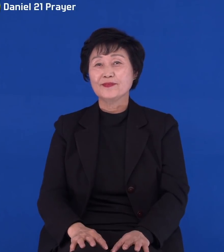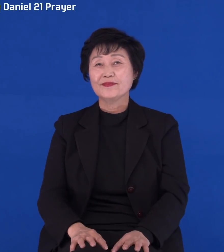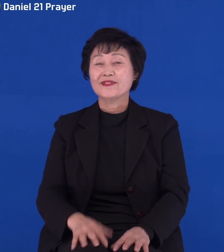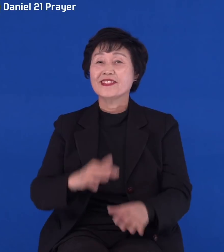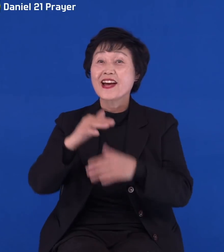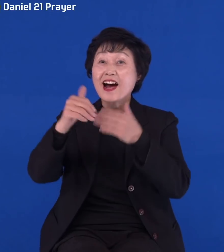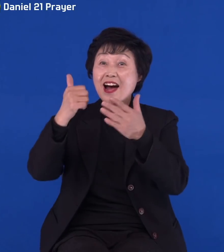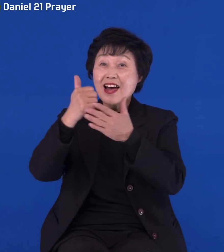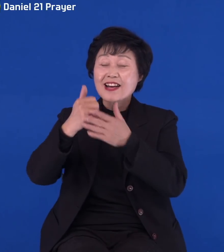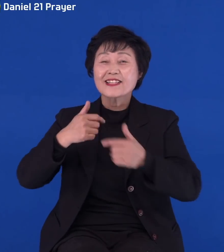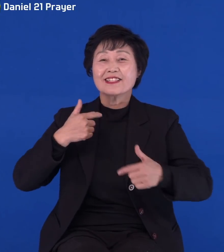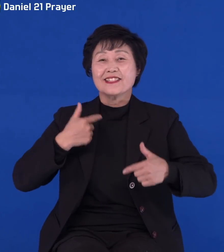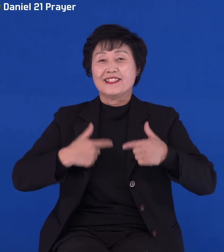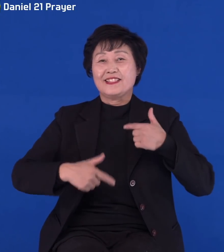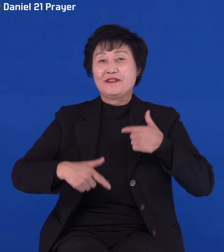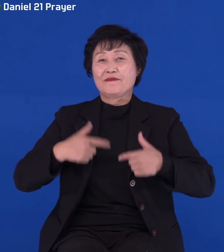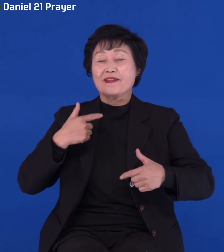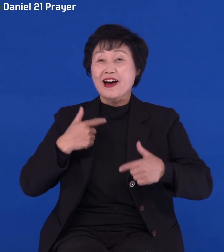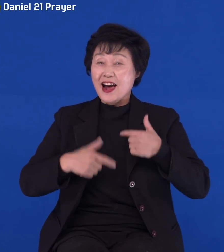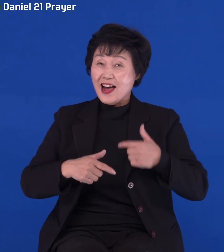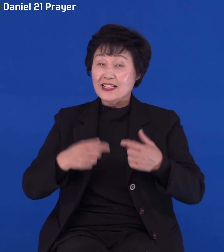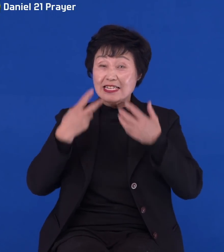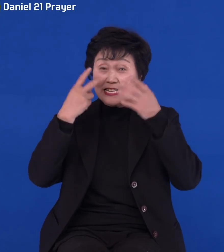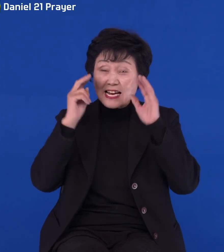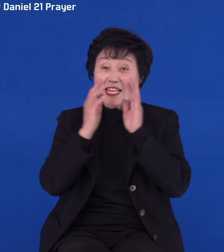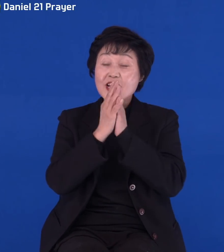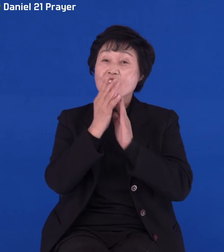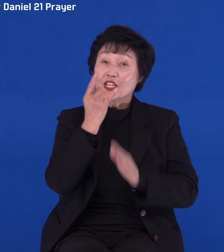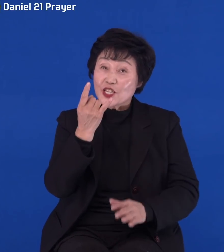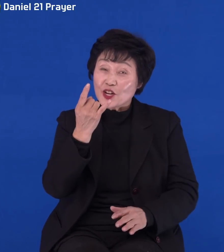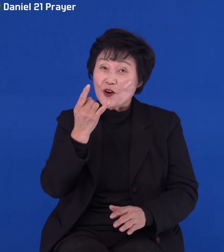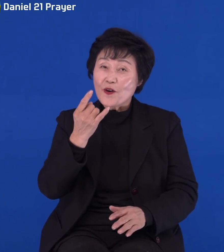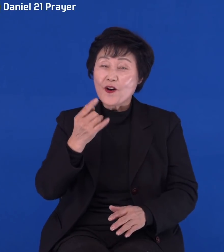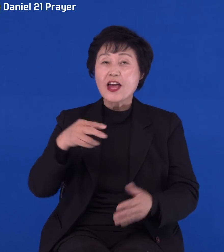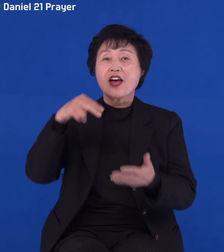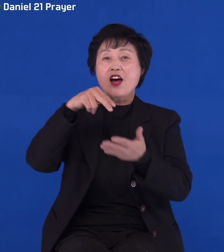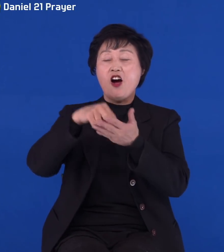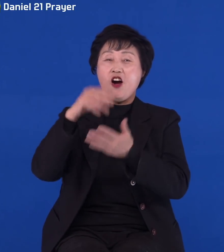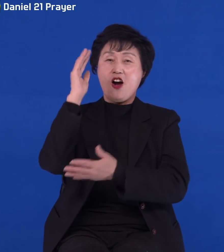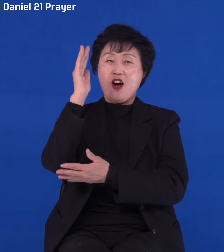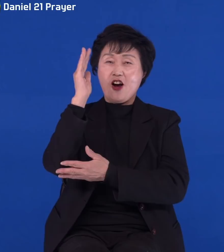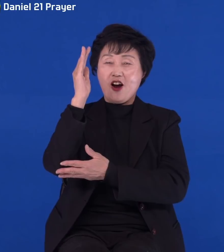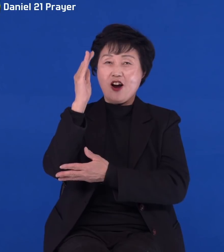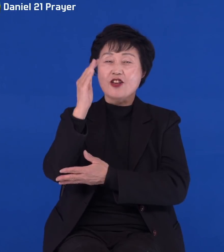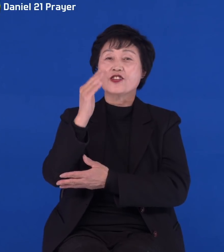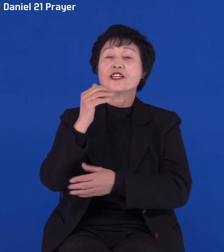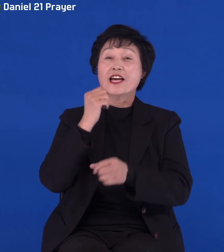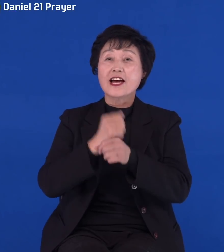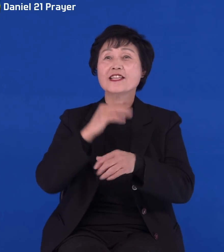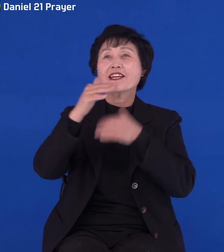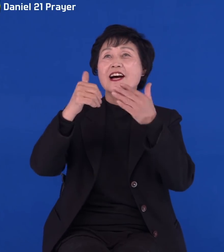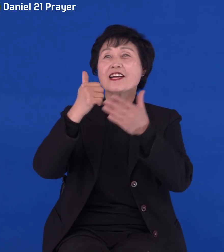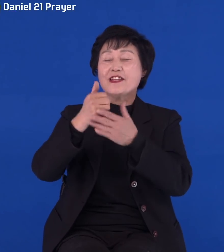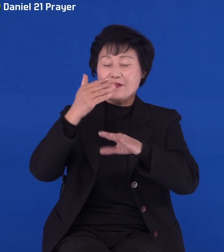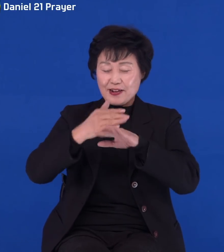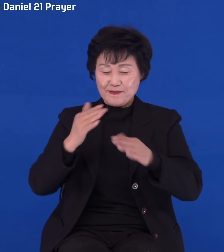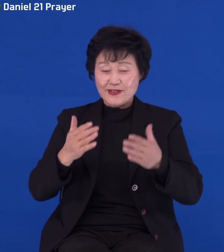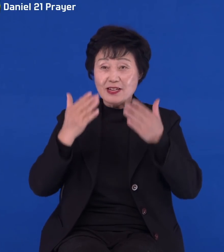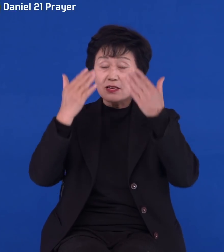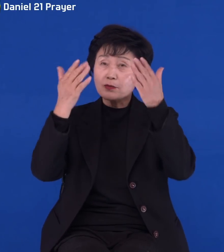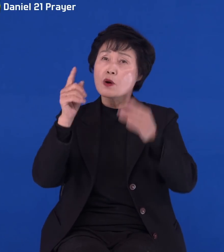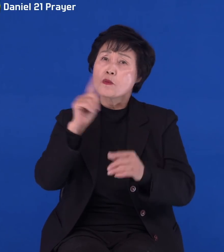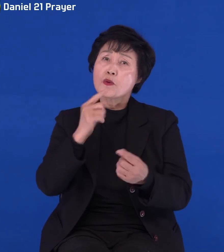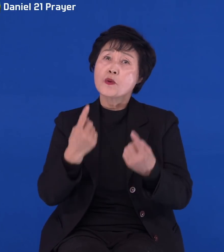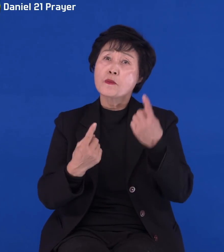하나님께서 기뻐하시는 이 다니엘 기도에 보내신 주님께 감사 영광 올려드립니다. 무엇보다도